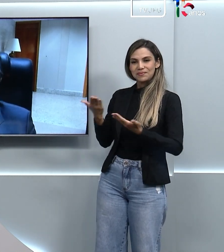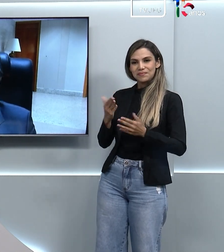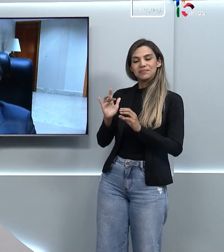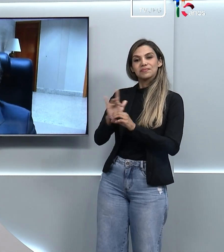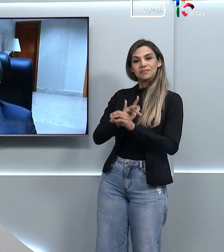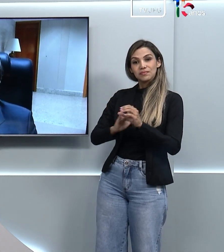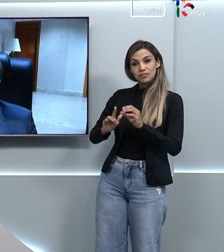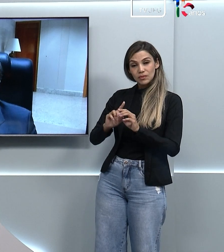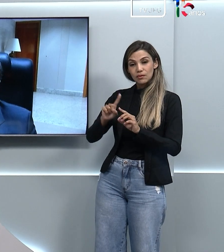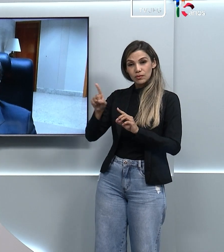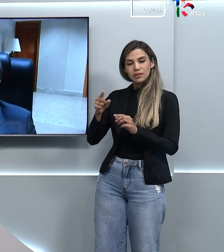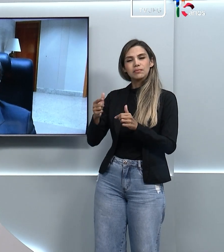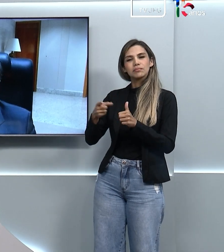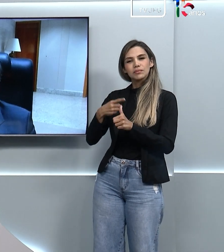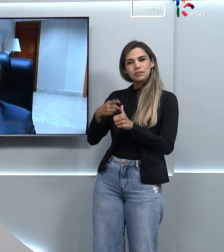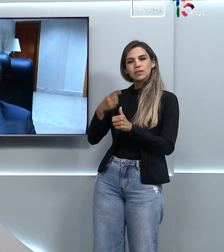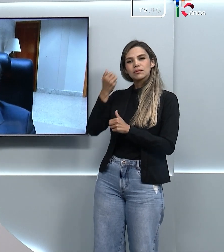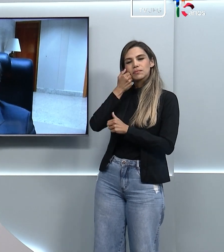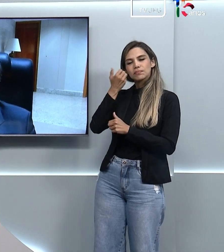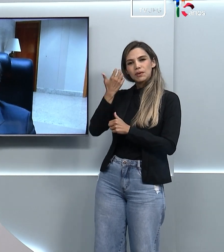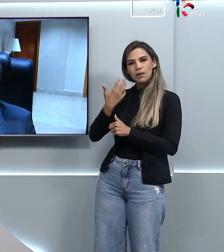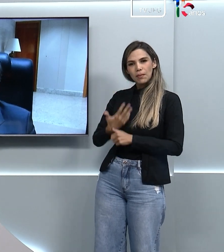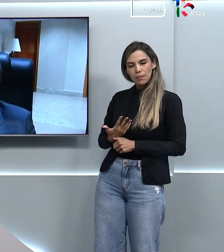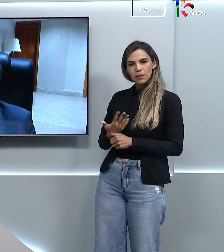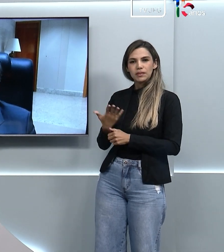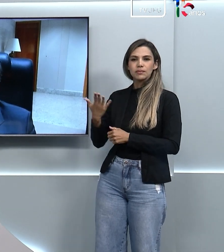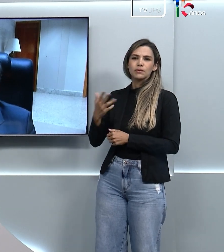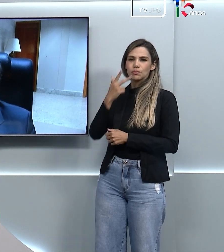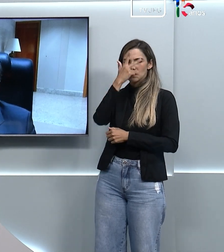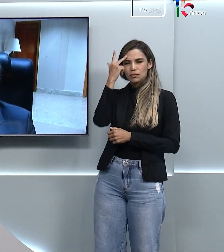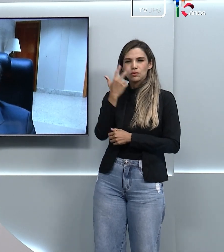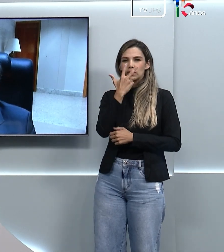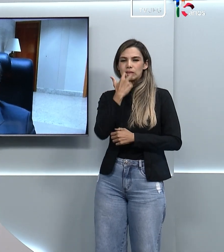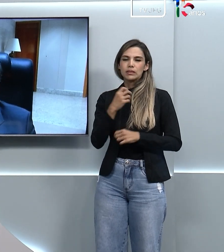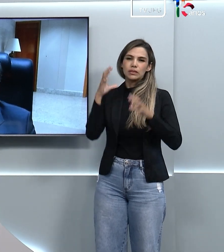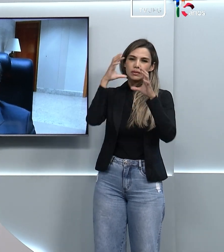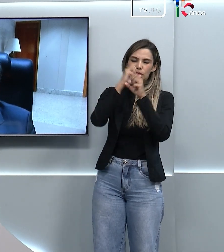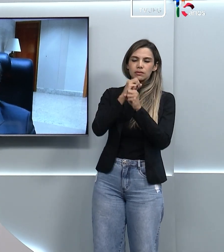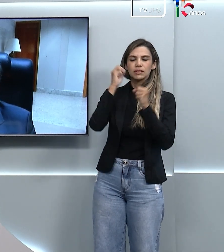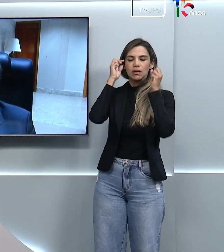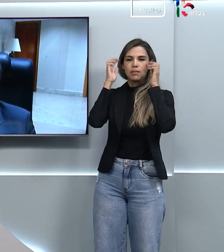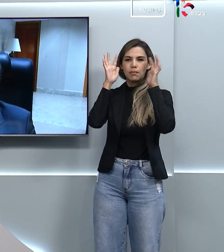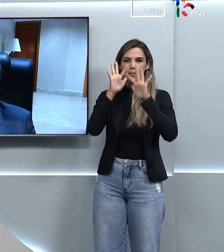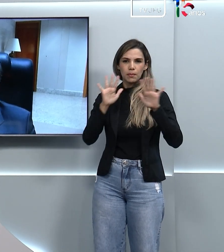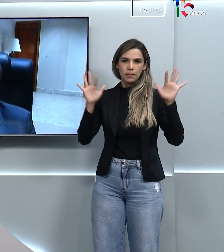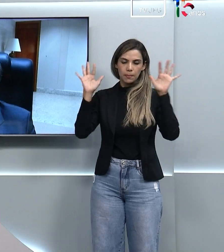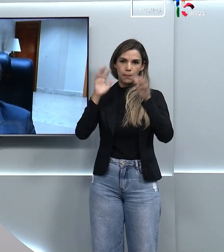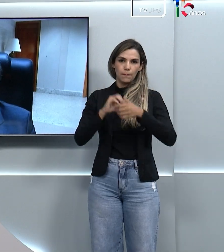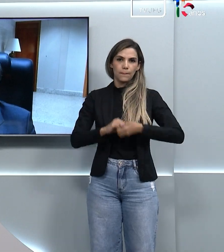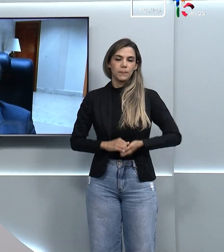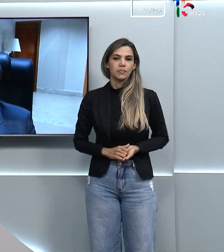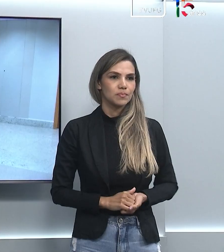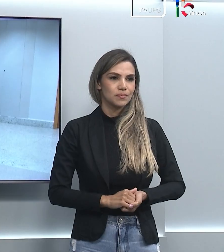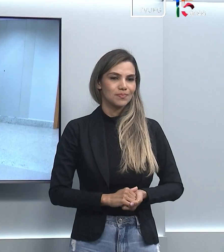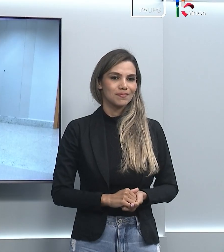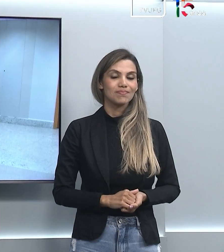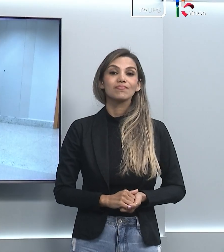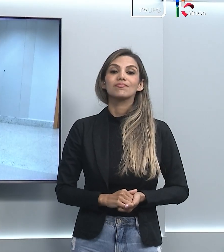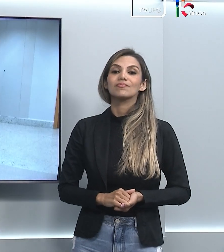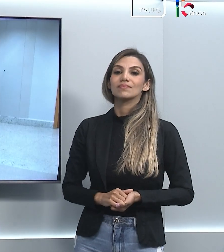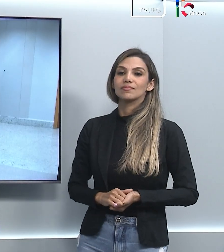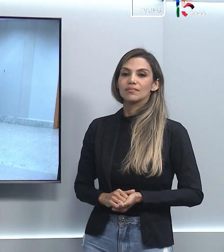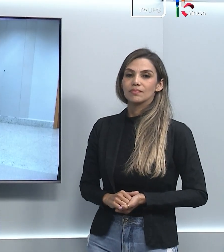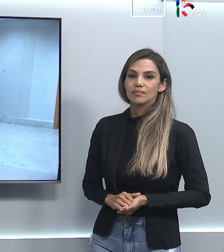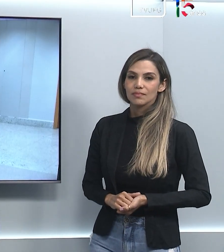E peço que antes da gente começar, o senhor se descreva rapidamente para o nosso público cego e de baixa visão. Muito bem,